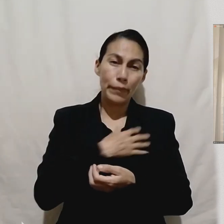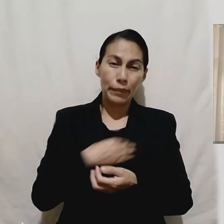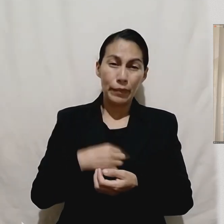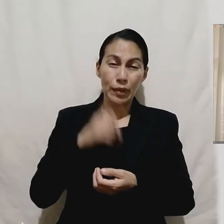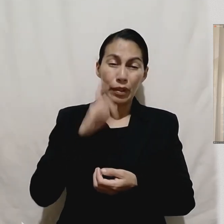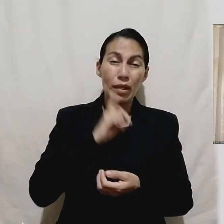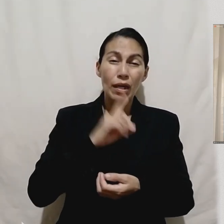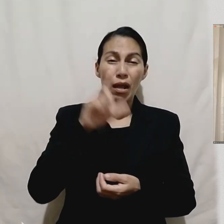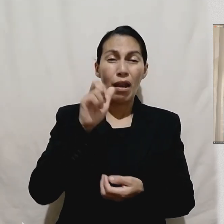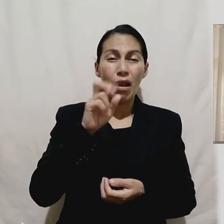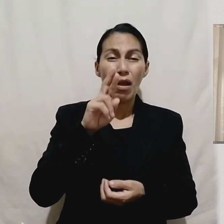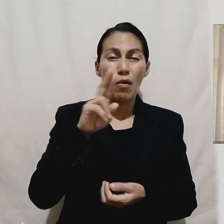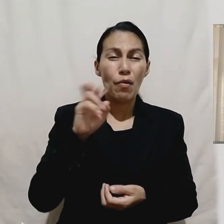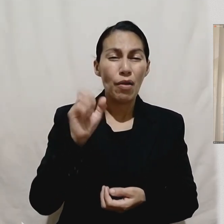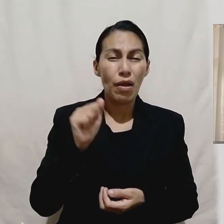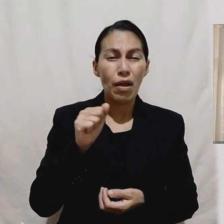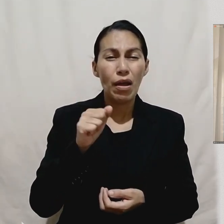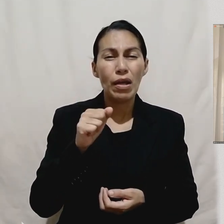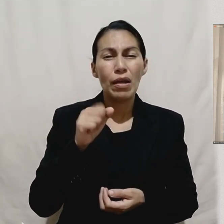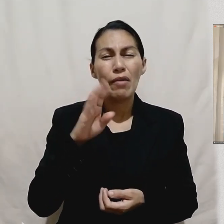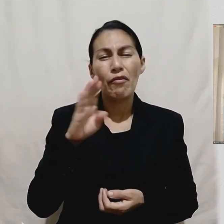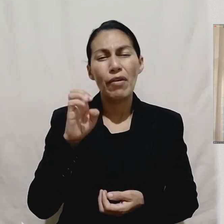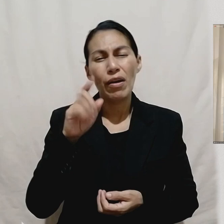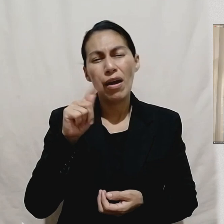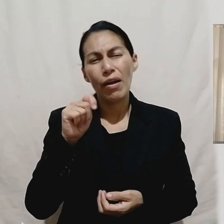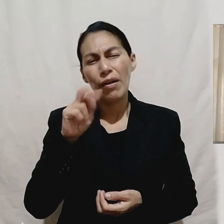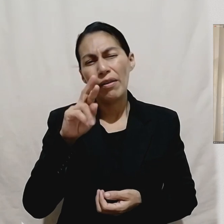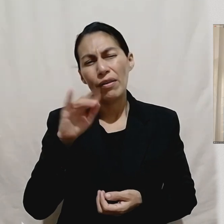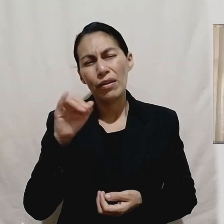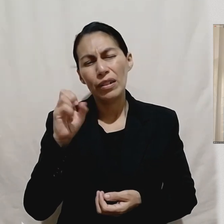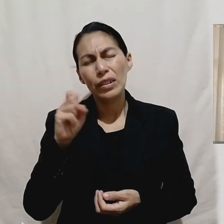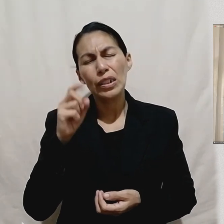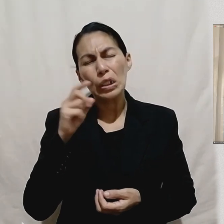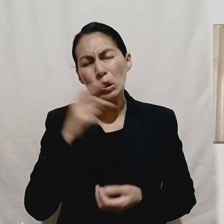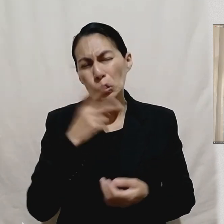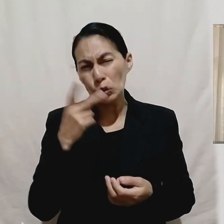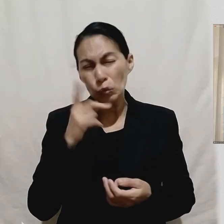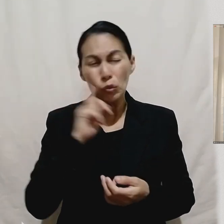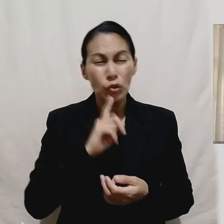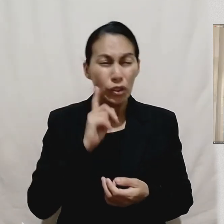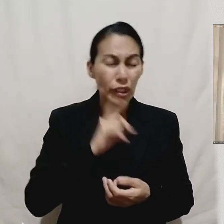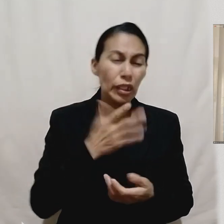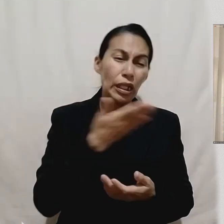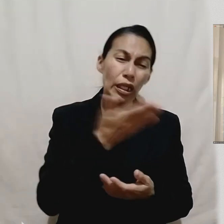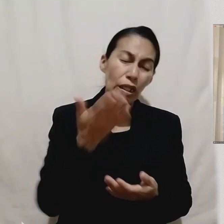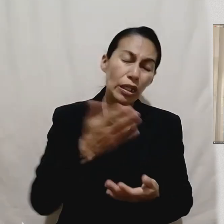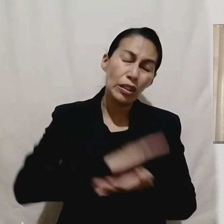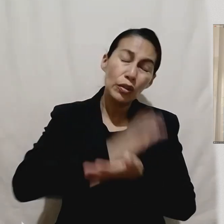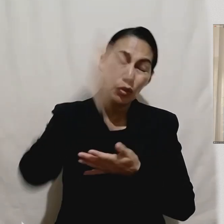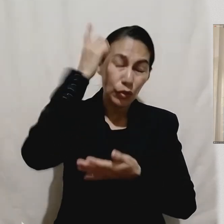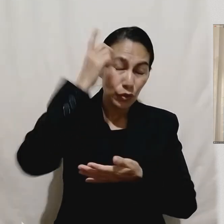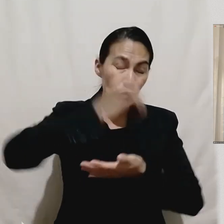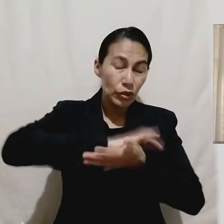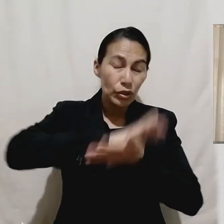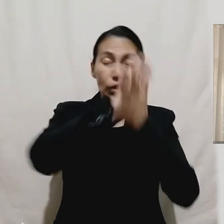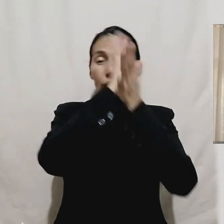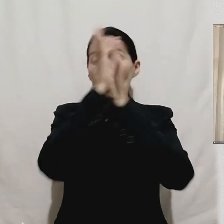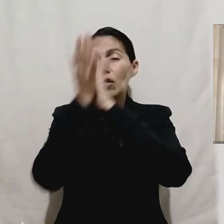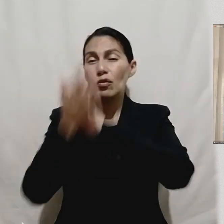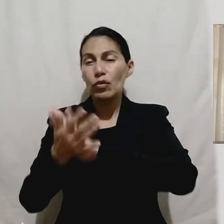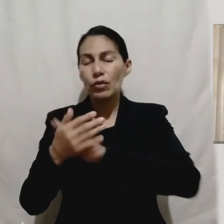que ella se entreguen al señor y sean transformadas en una nueva criatura Araceli